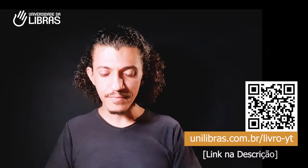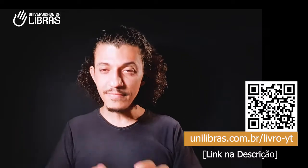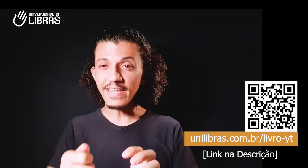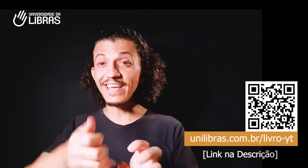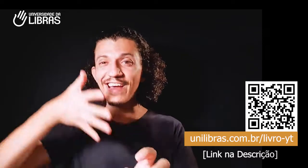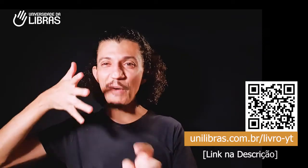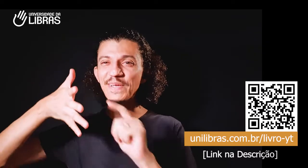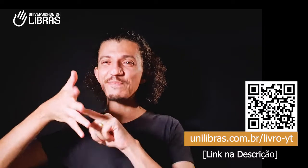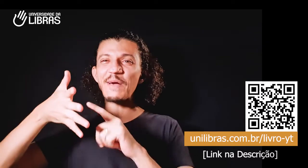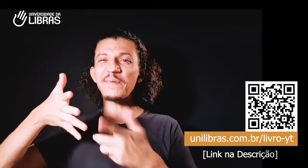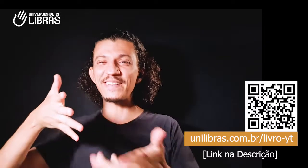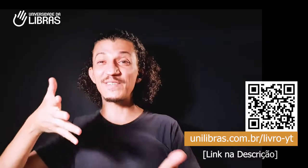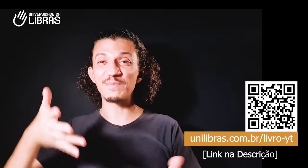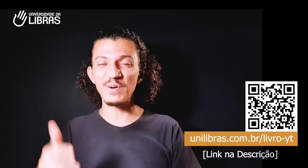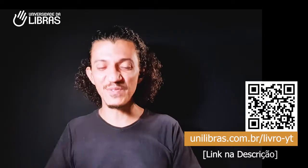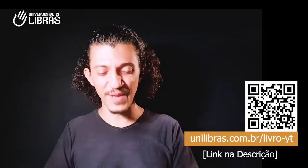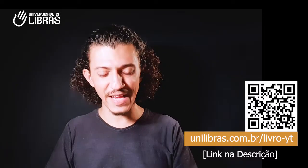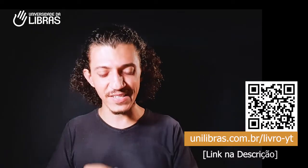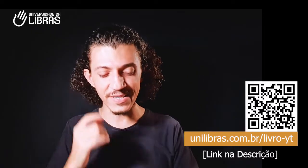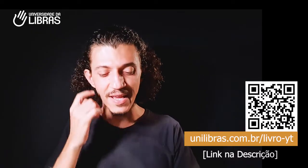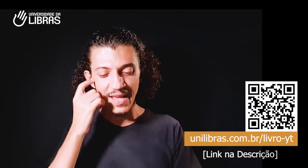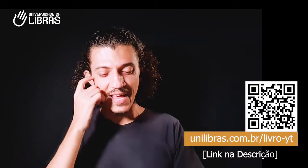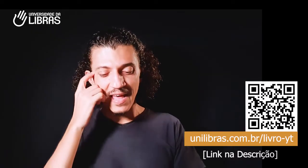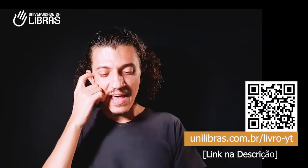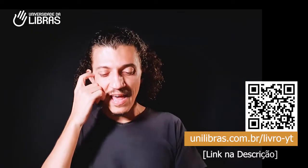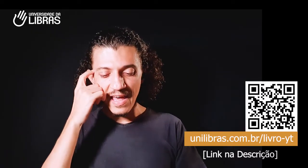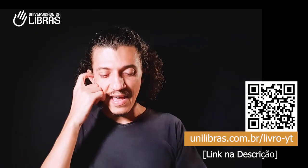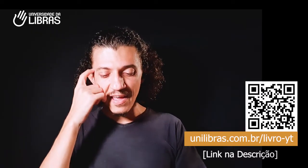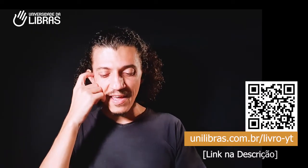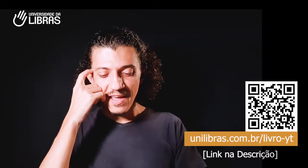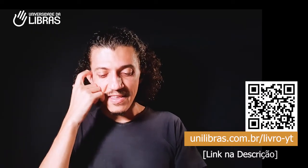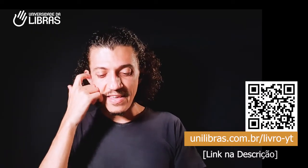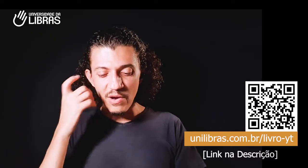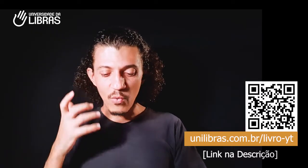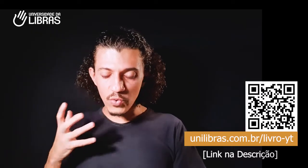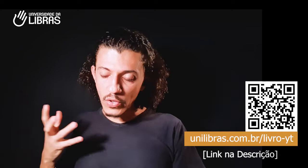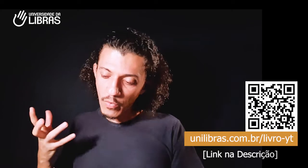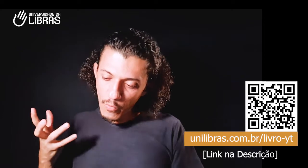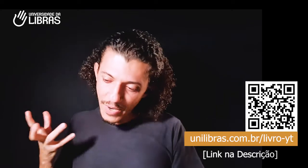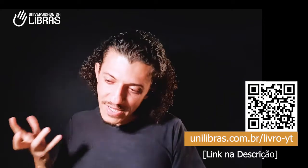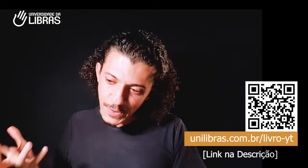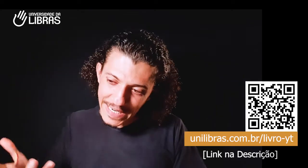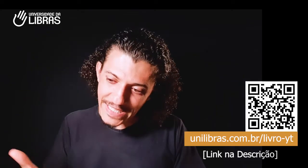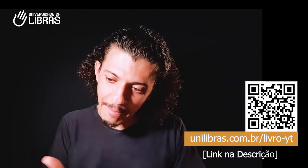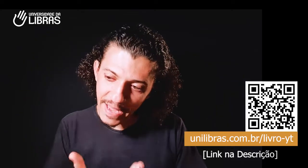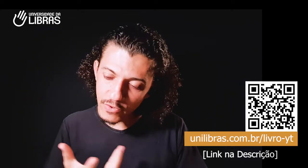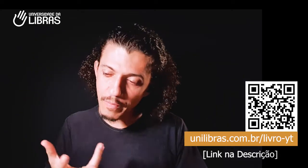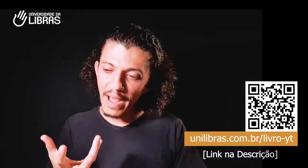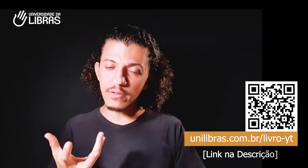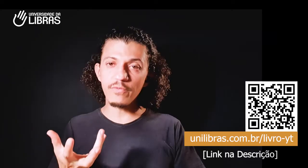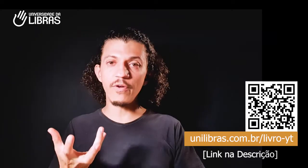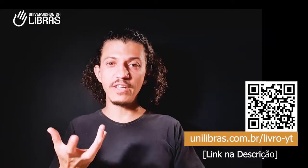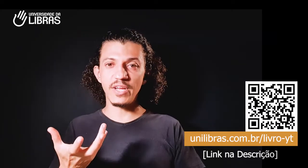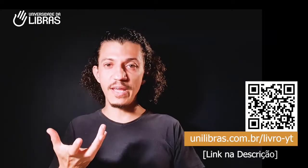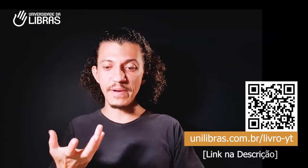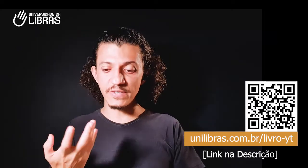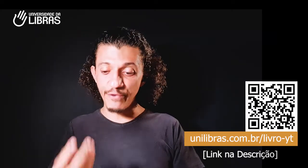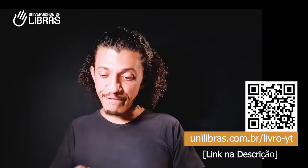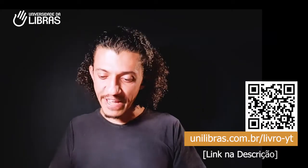e ao mesmo tempo né das suas mãos clientes de todo o processo planejamento do metro do Silêncio Negra